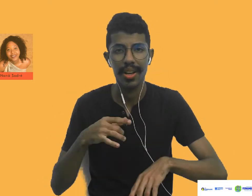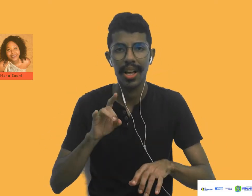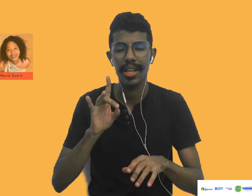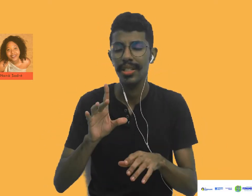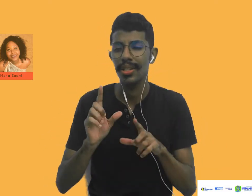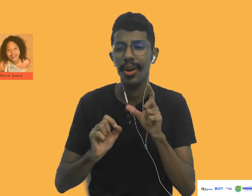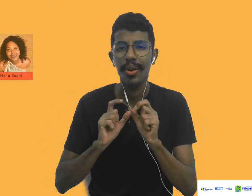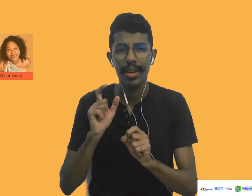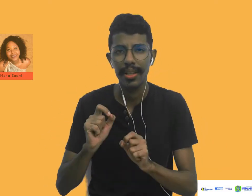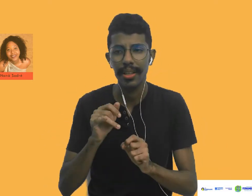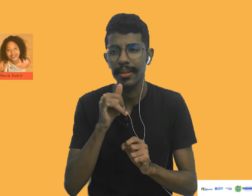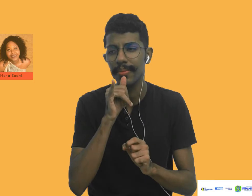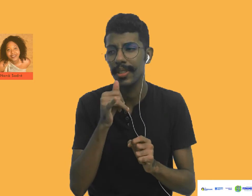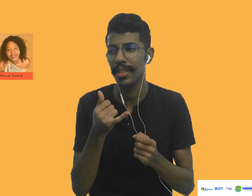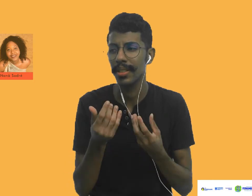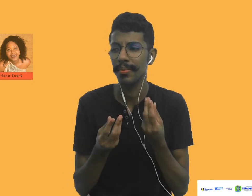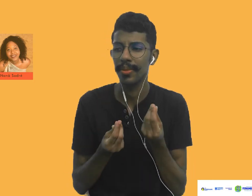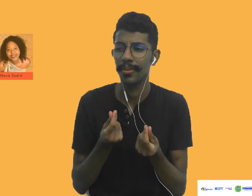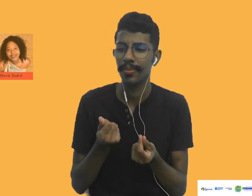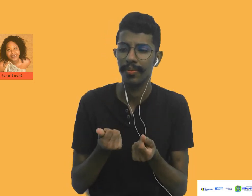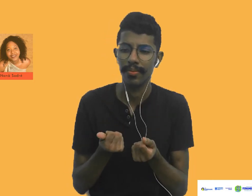relações elas só ficam só